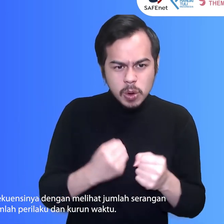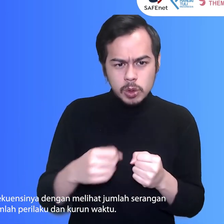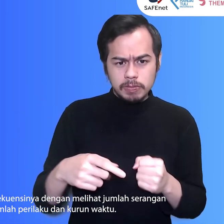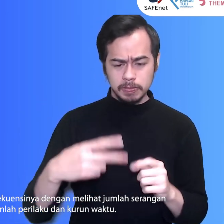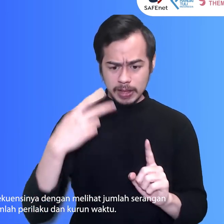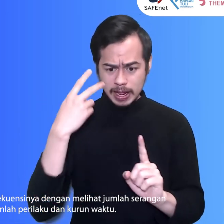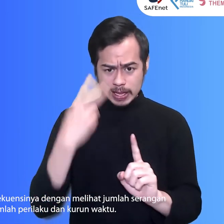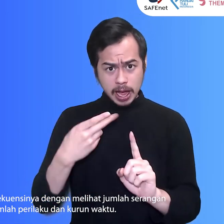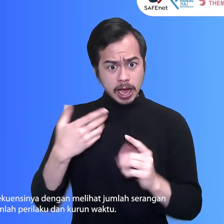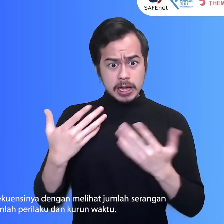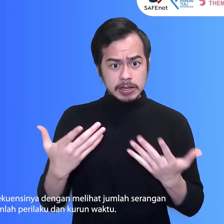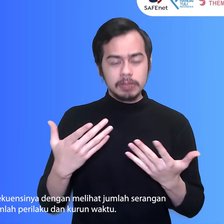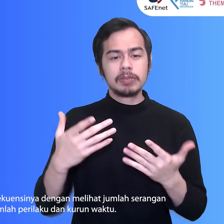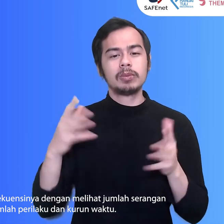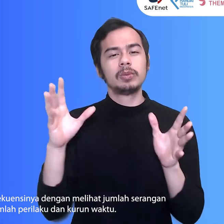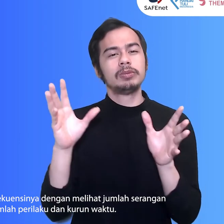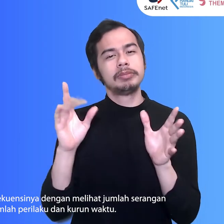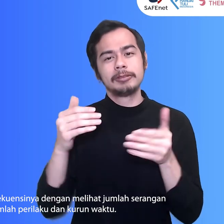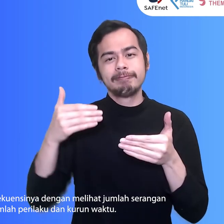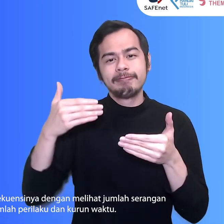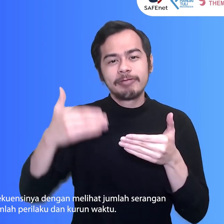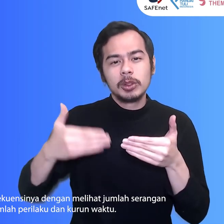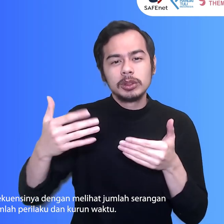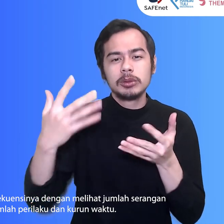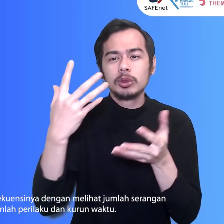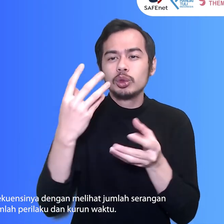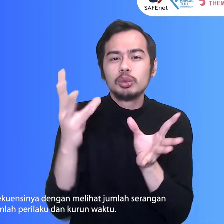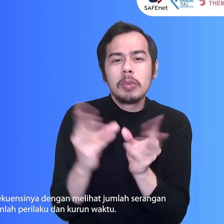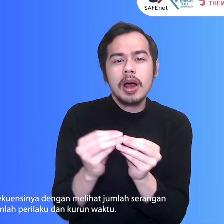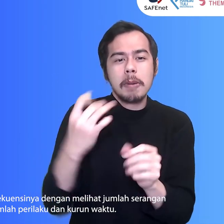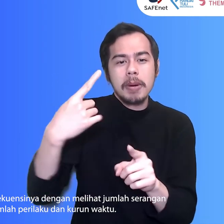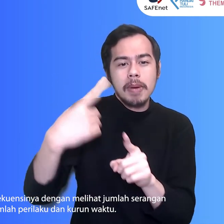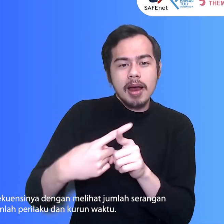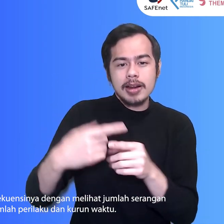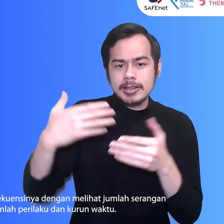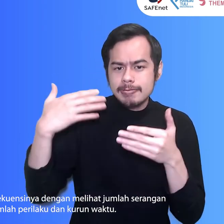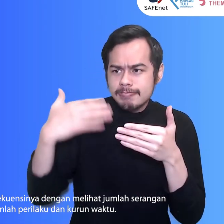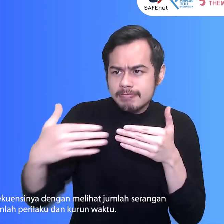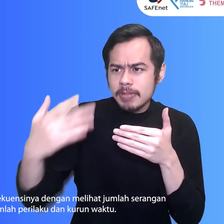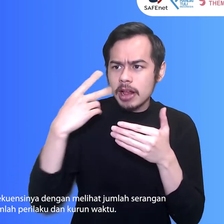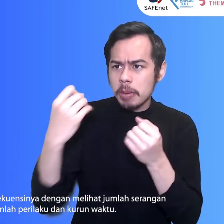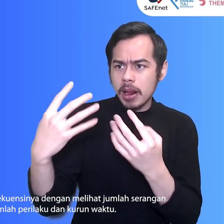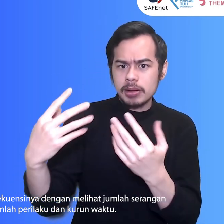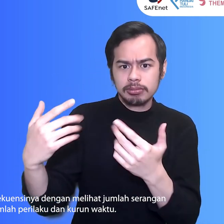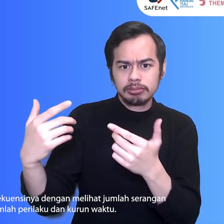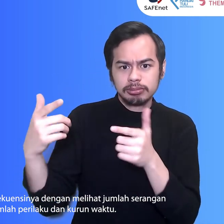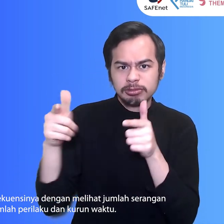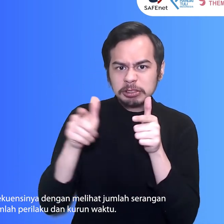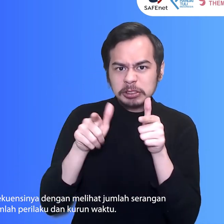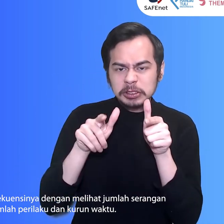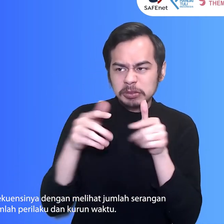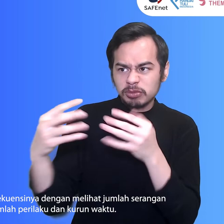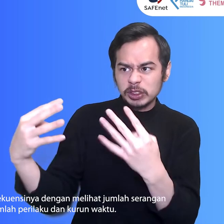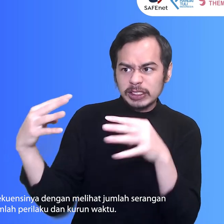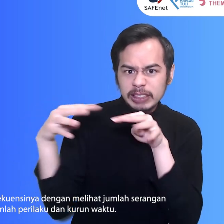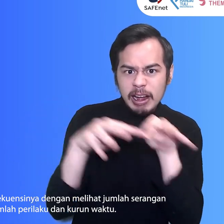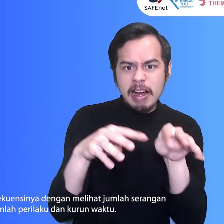modus Hai jumlah perilaku serta kurun waktu Hai slime itu